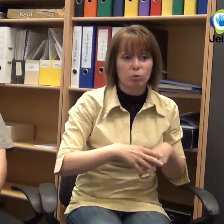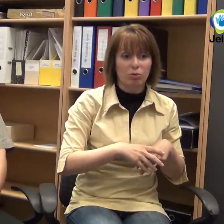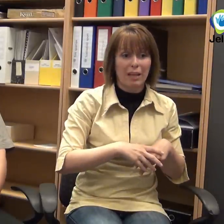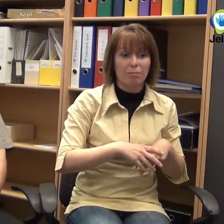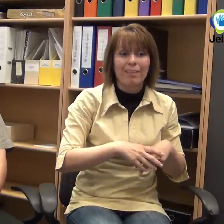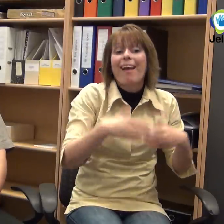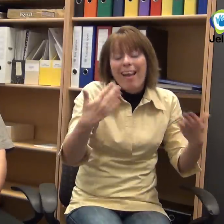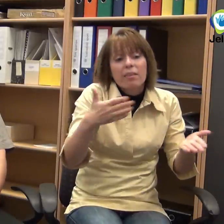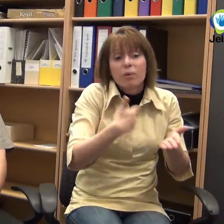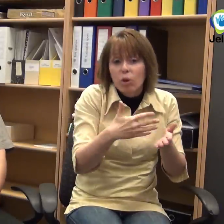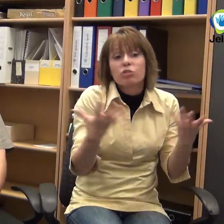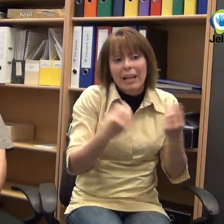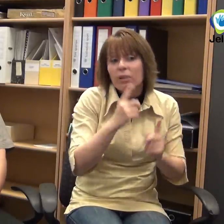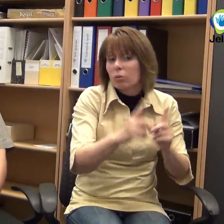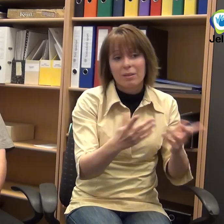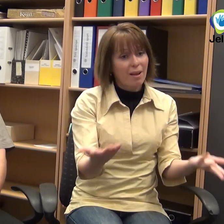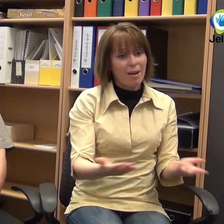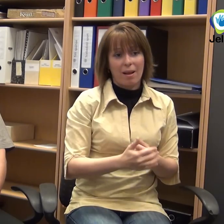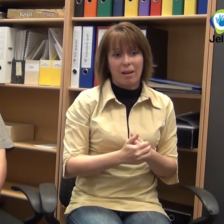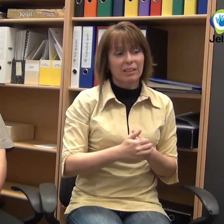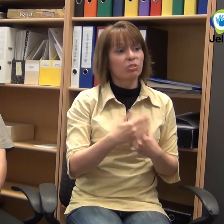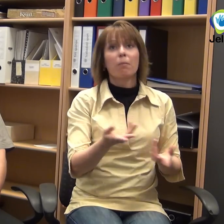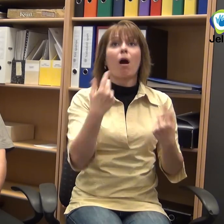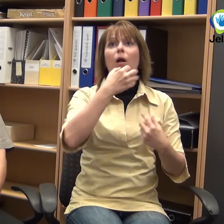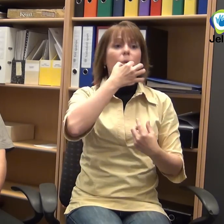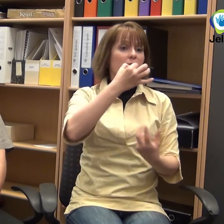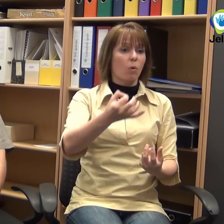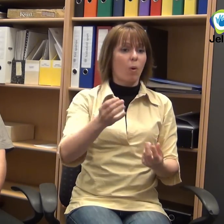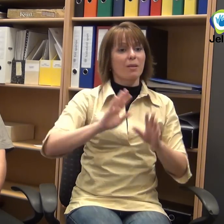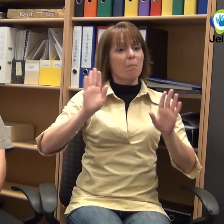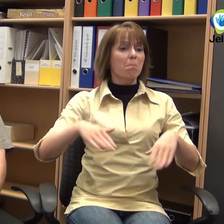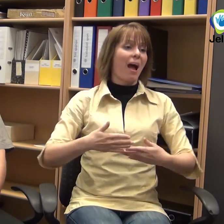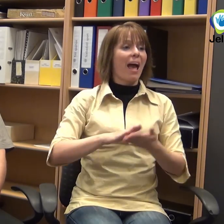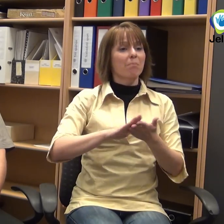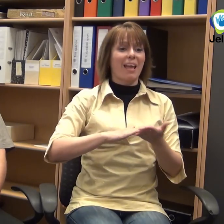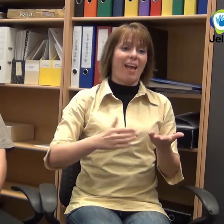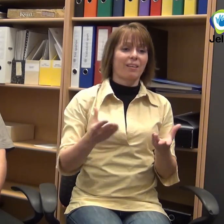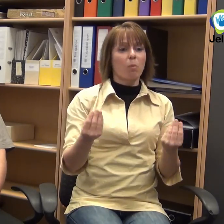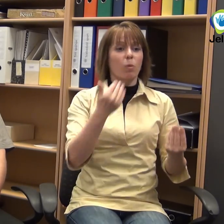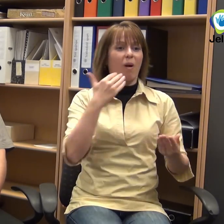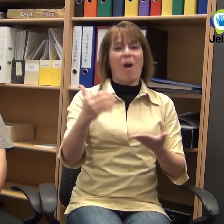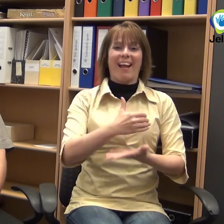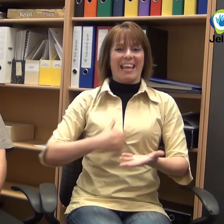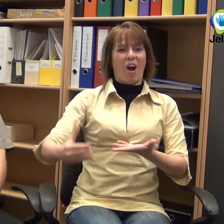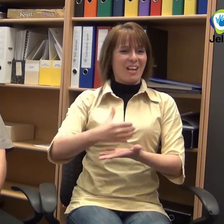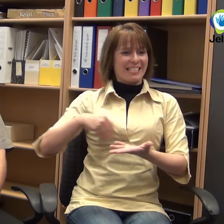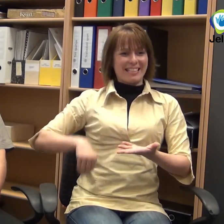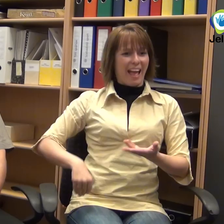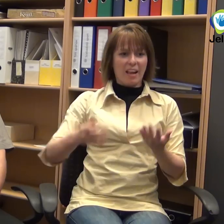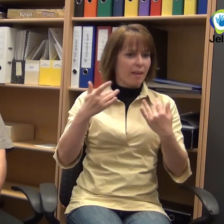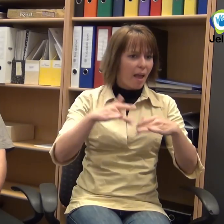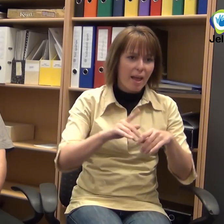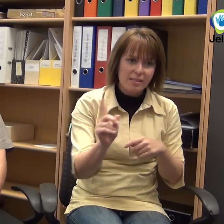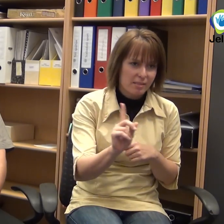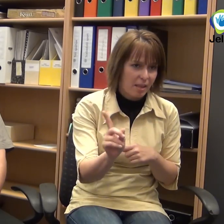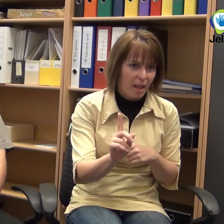ennyi ennek a rendezési költsége, és itt nem arról van szó, hogy mi bármilyen módon kihasználtuk volna ezt a helyzetet,